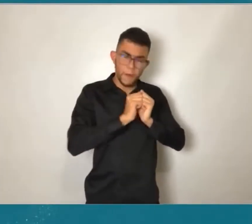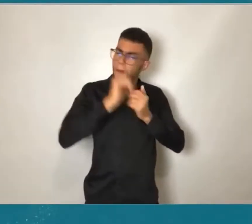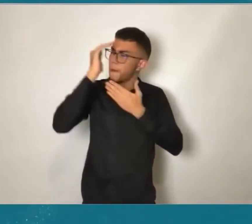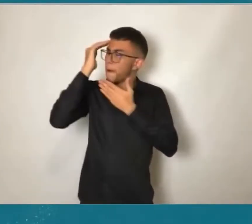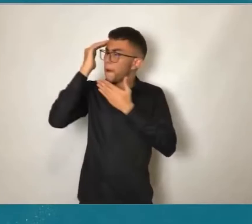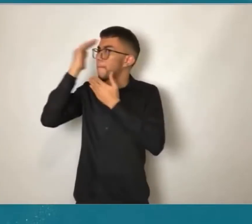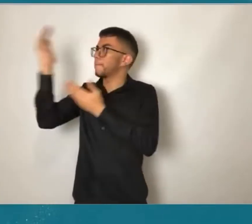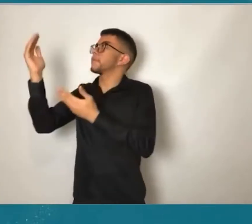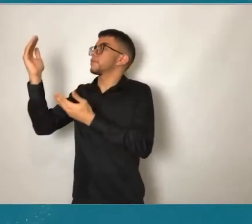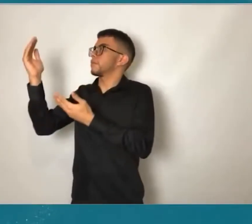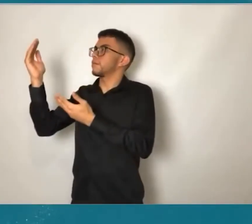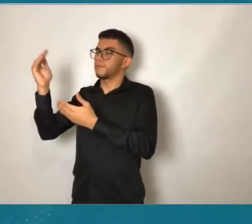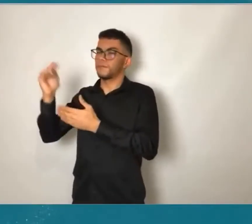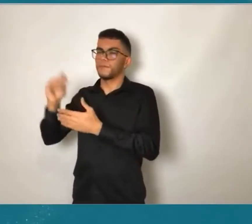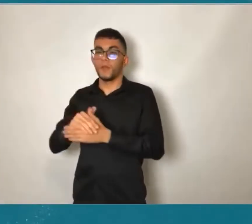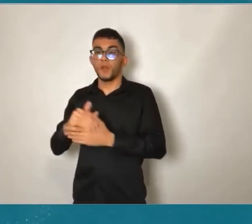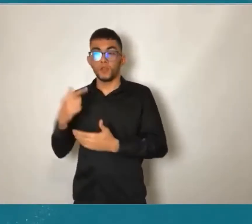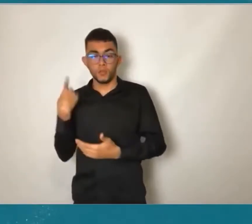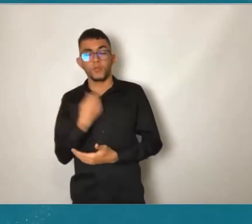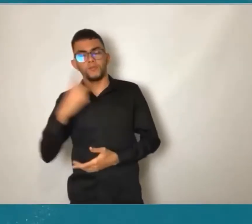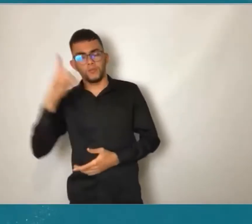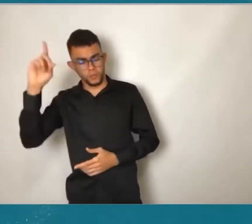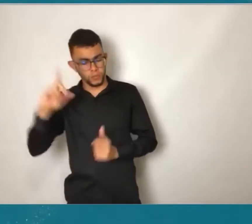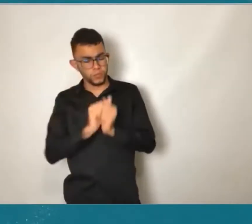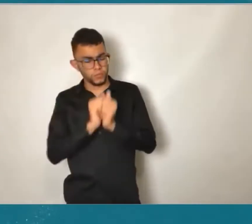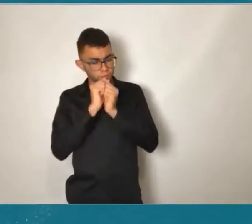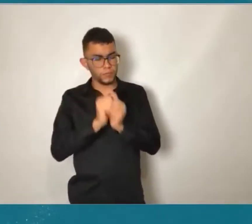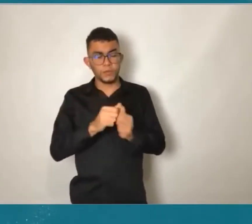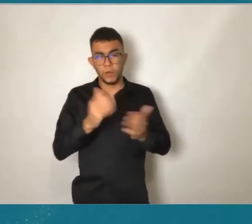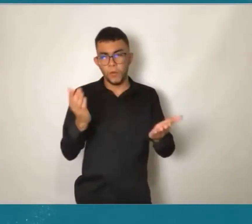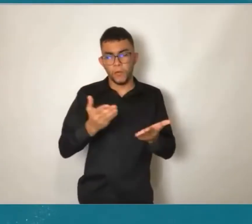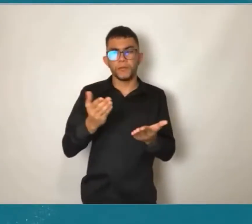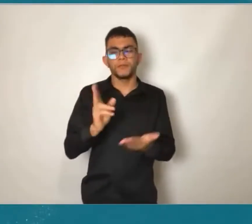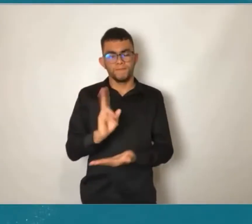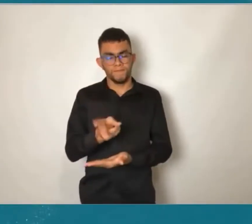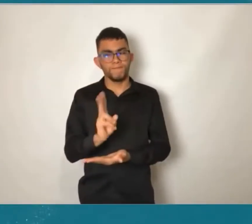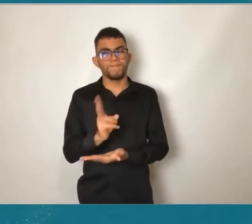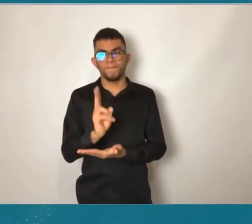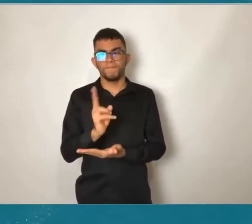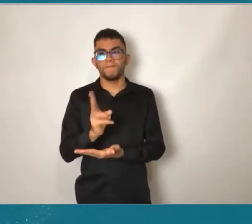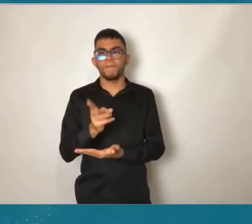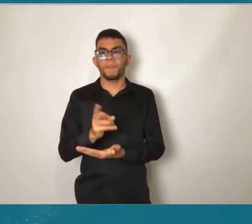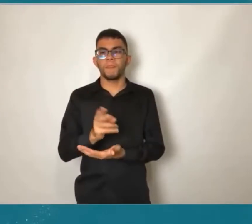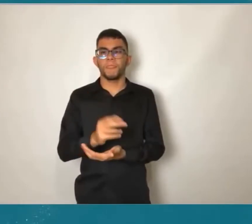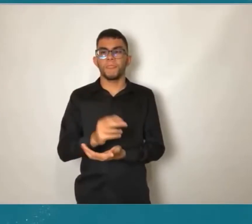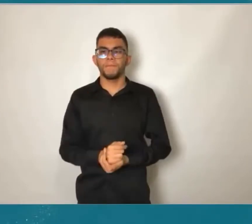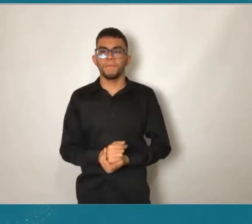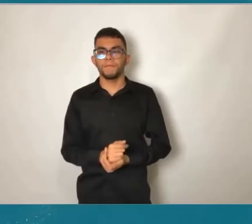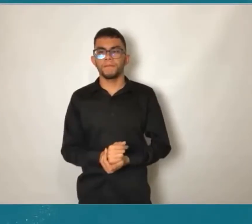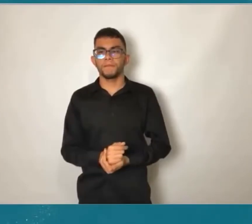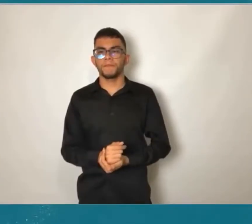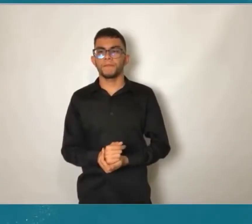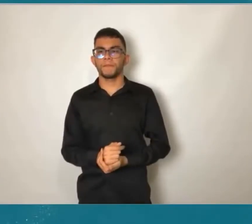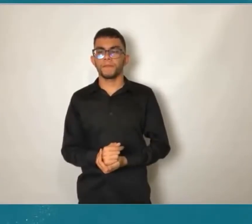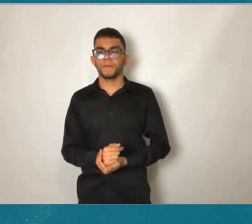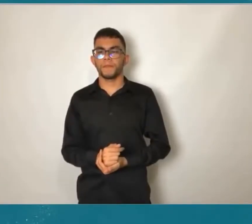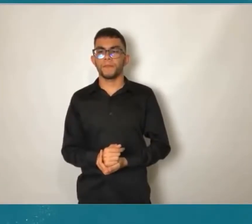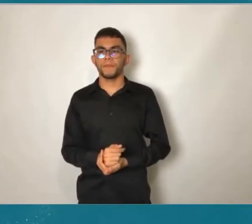profeta, eis que a virgem conceberá, para que se cumprisse o que fora dito pelo Senhor por intermédio